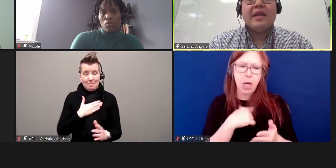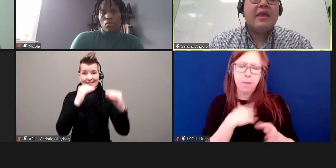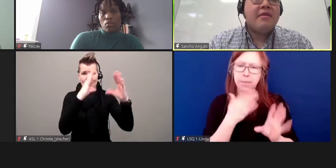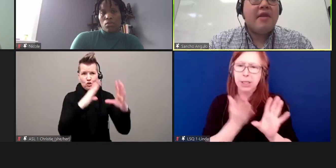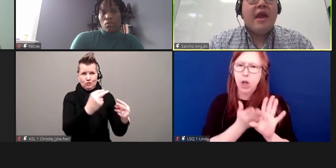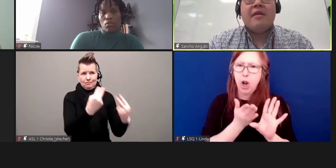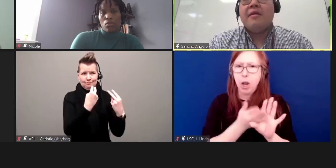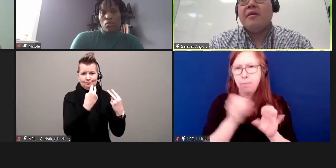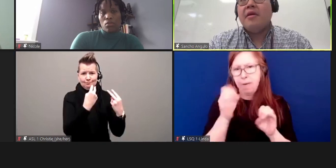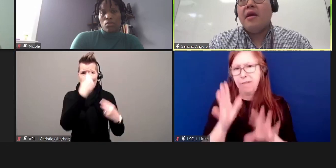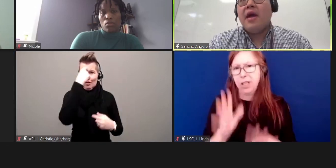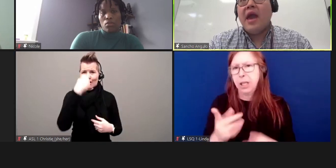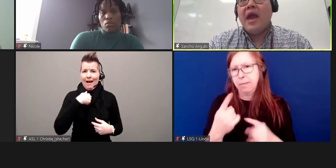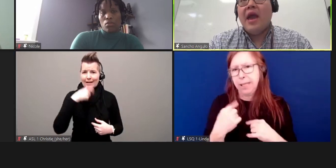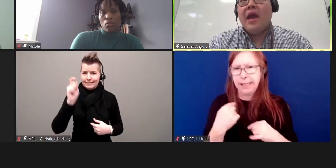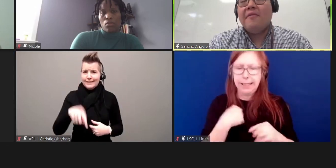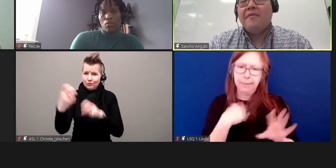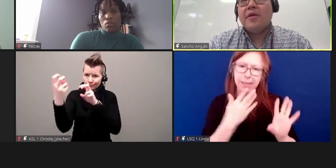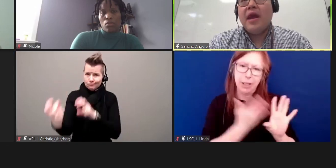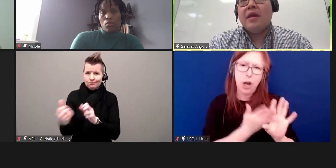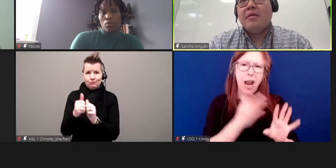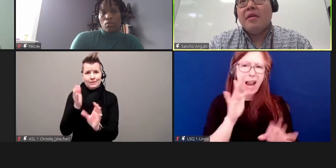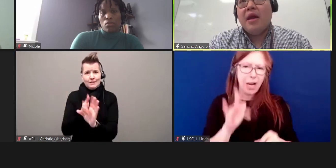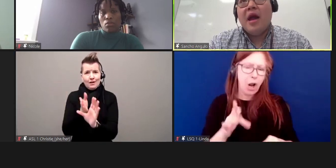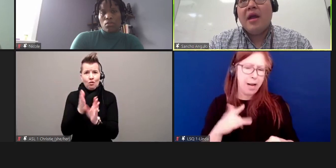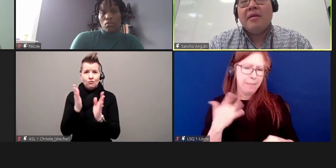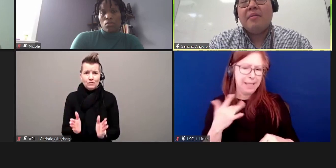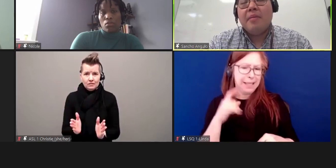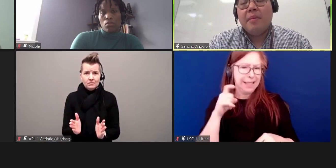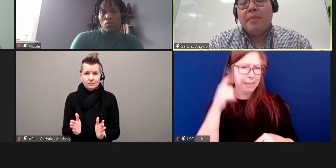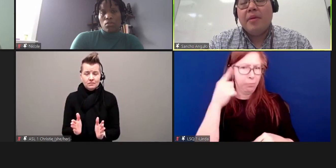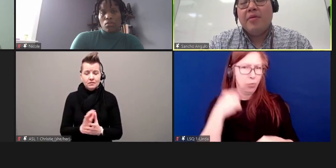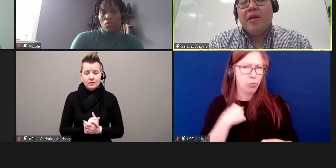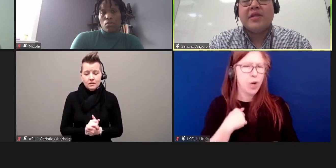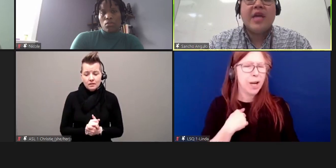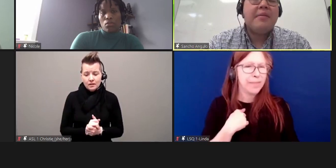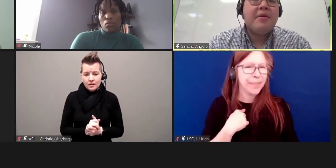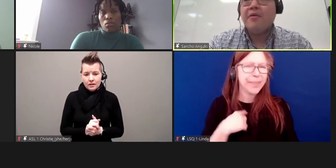envoyé au psychologue parce qu'ils avaient l'impression que c'était nécessaire.